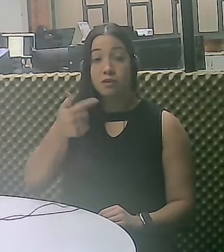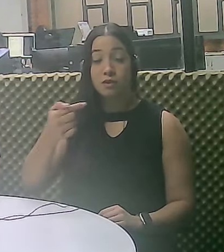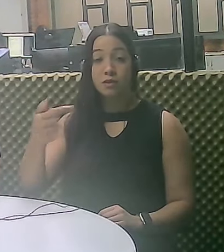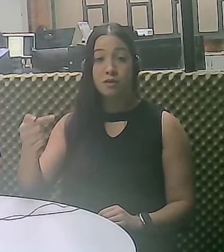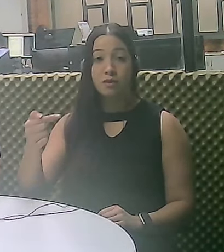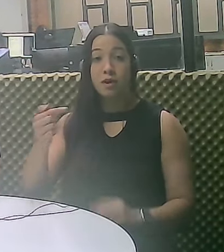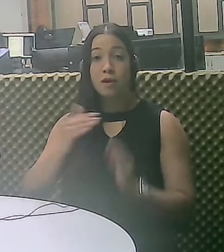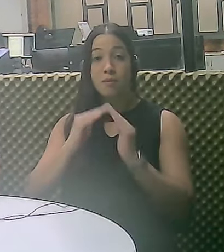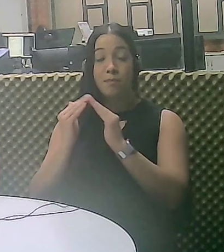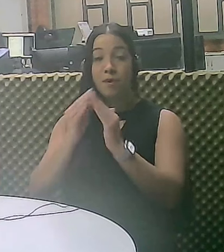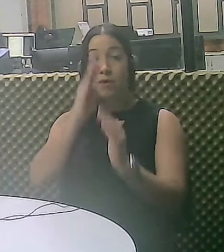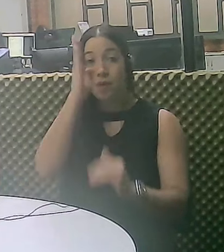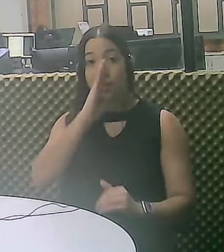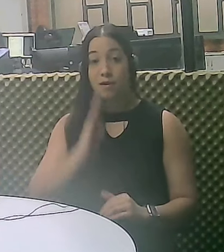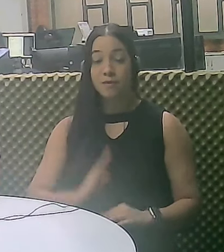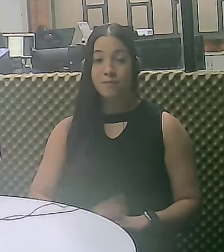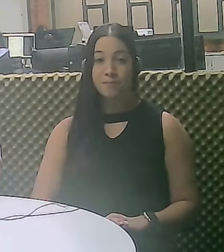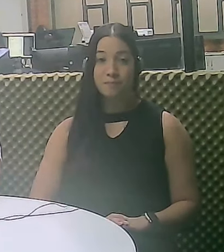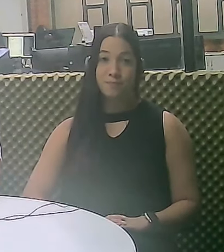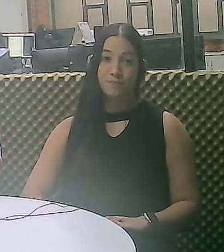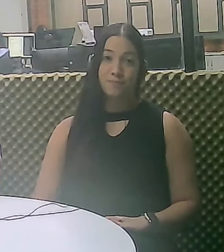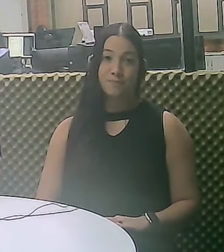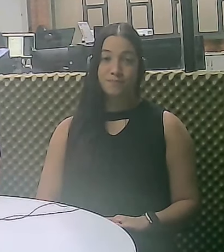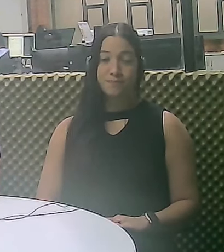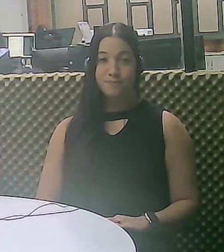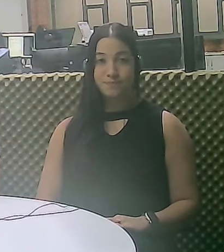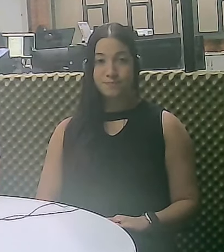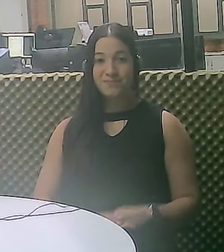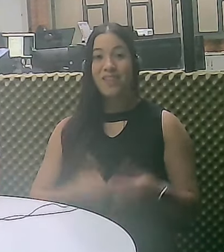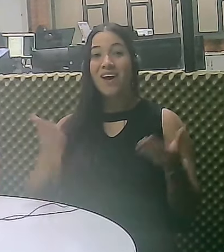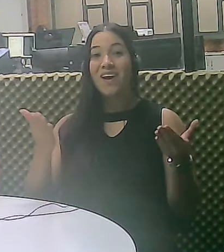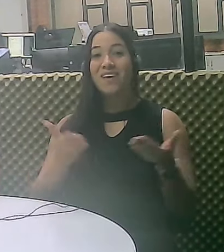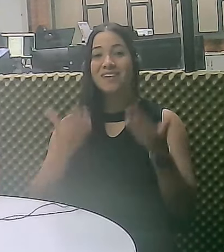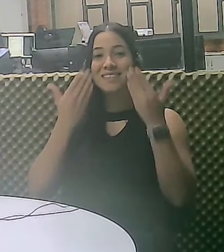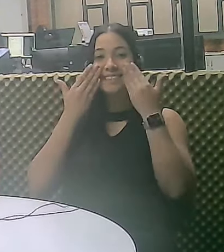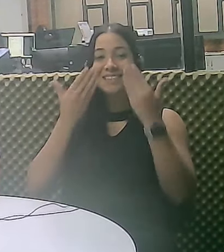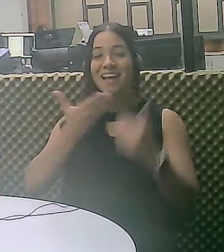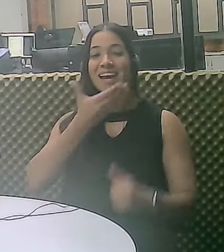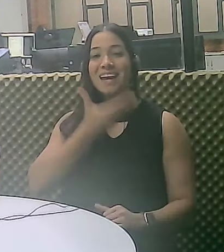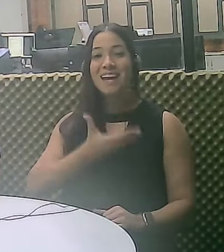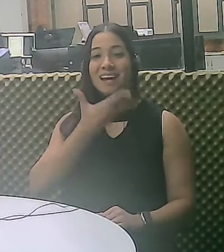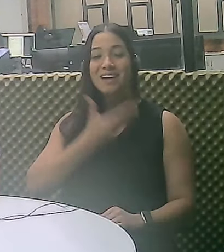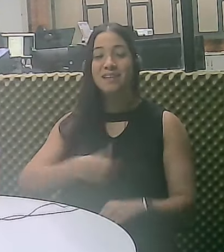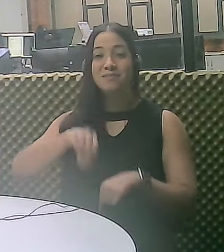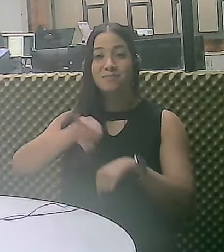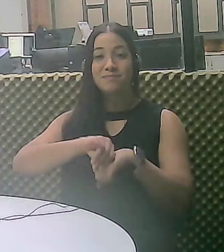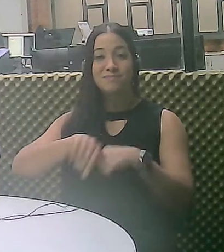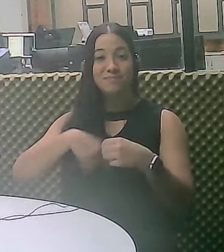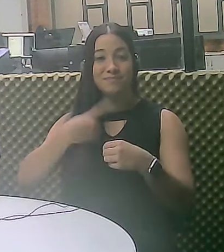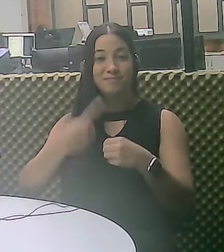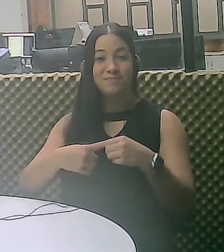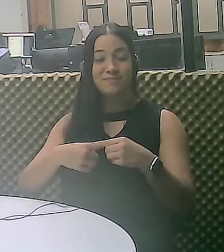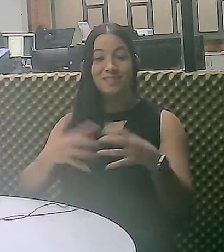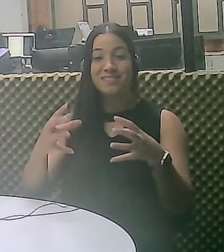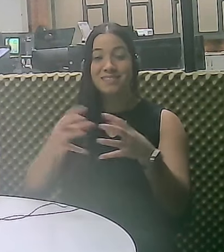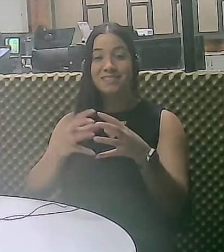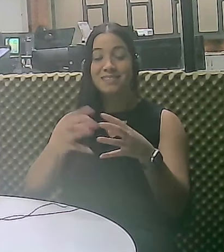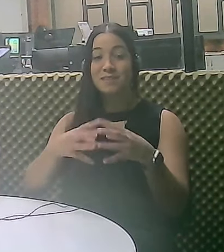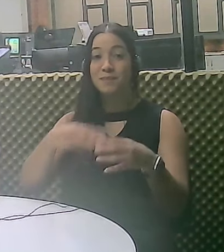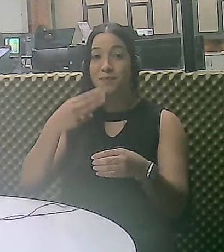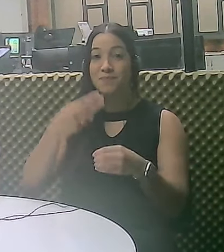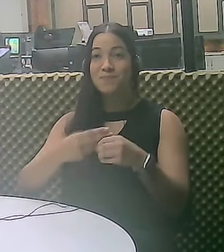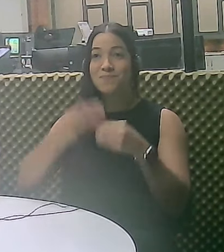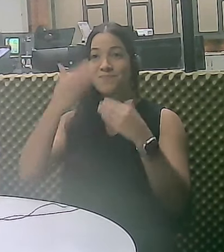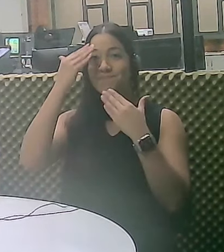5777, no bairro Brasil. Hoje tem concerto de Natal no centro da cidade. A Banda Municipal é um